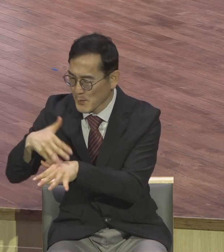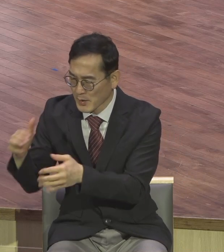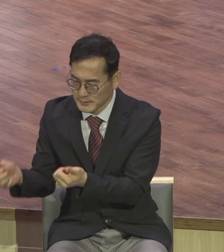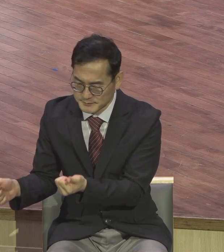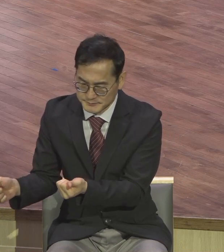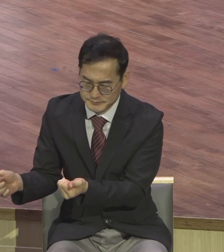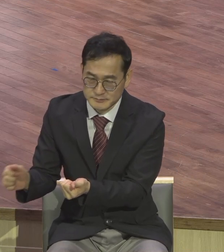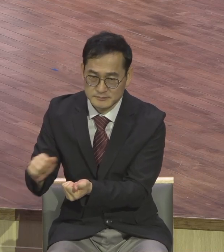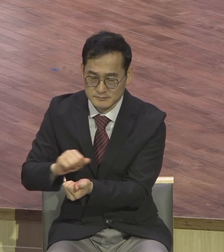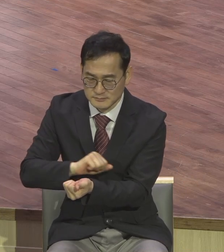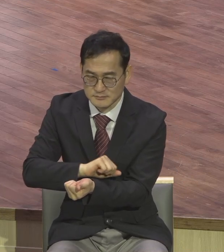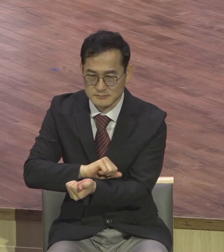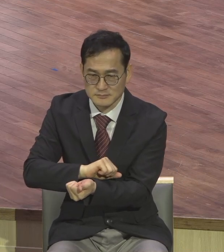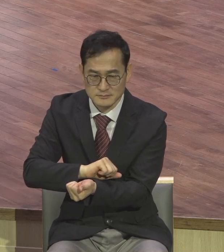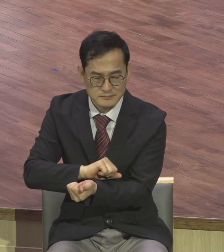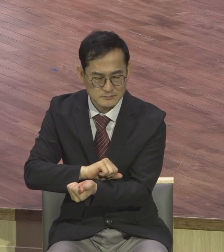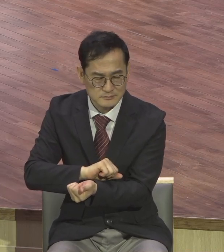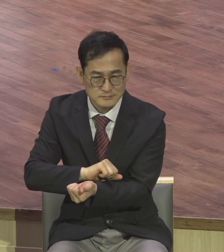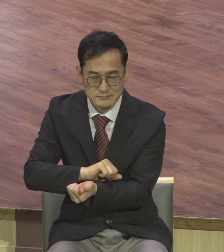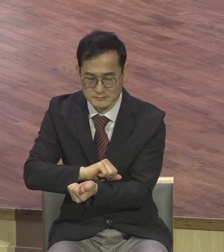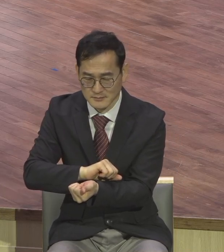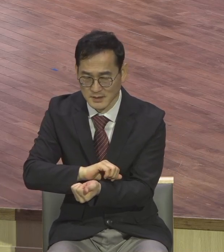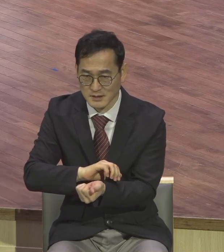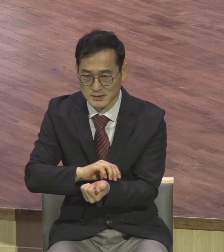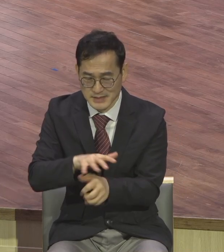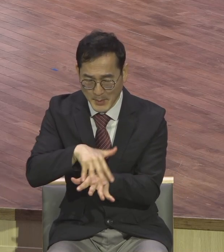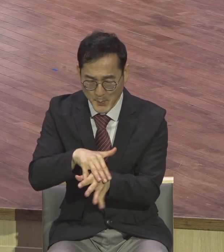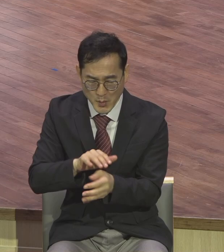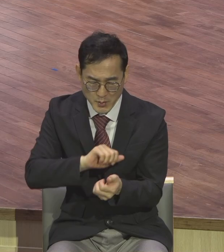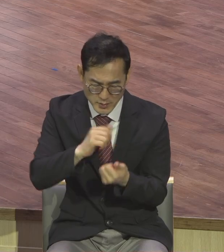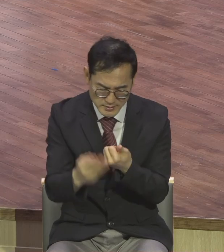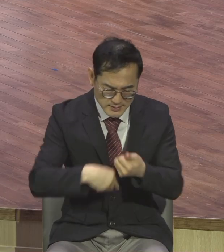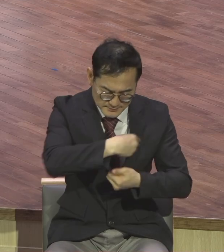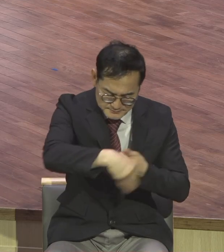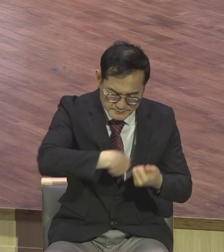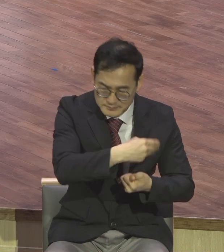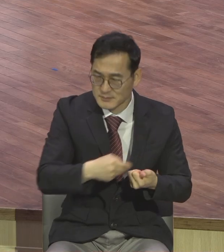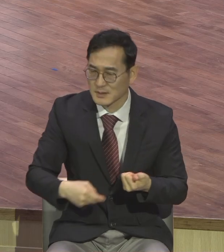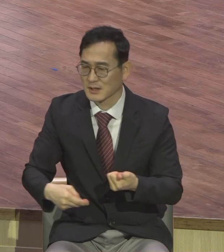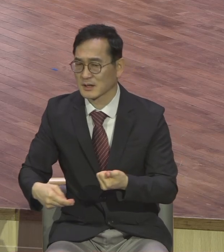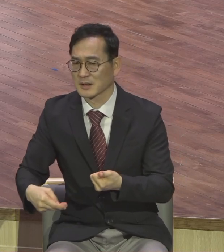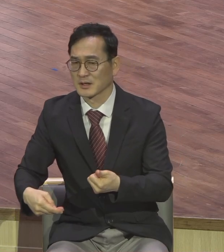바위 속에 판 자기 새 무덤에 넣어 두고